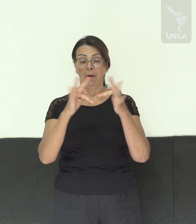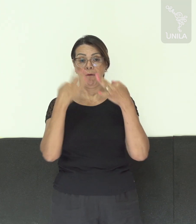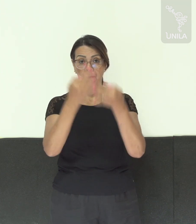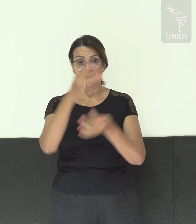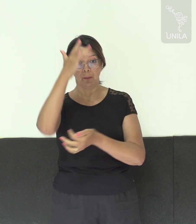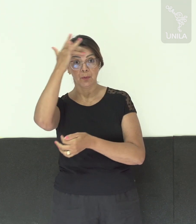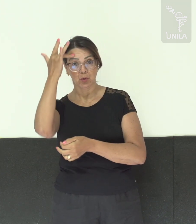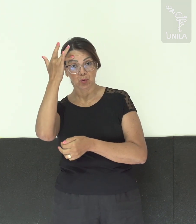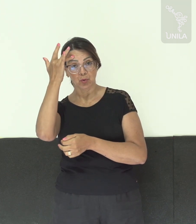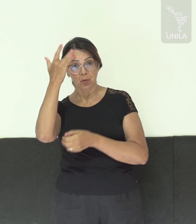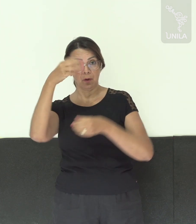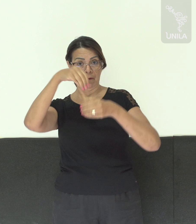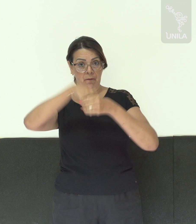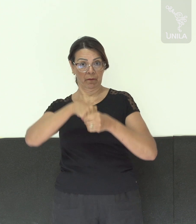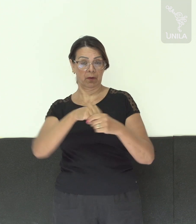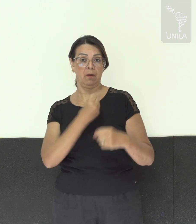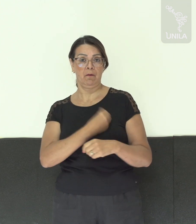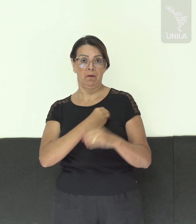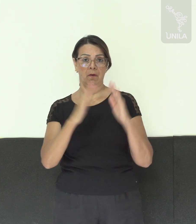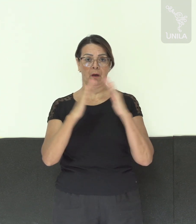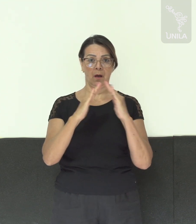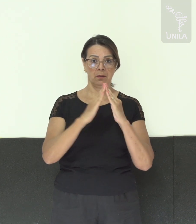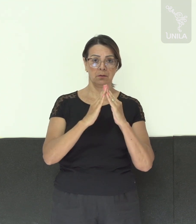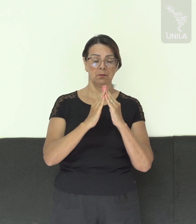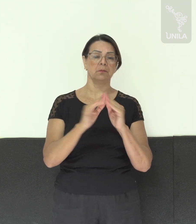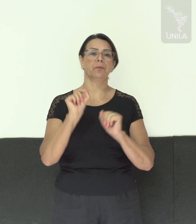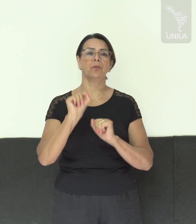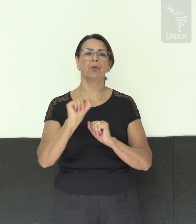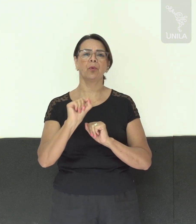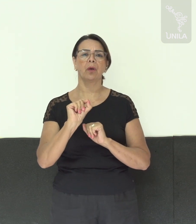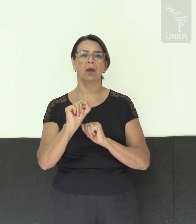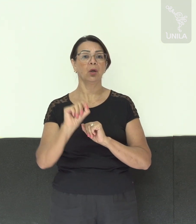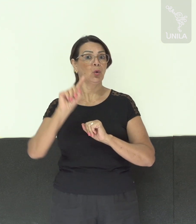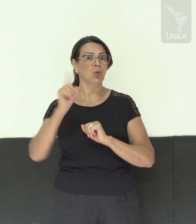quem pertence o estudante, levando-se em conta os